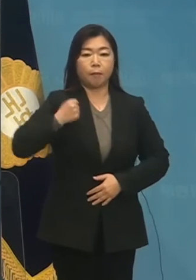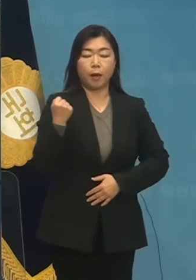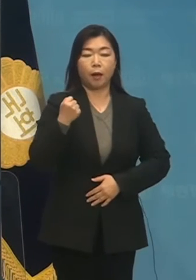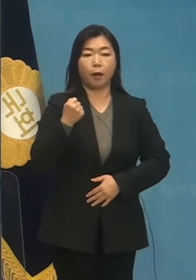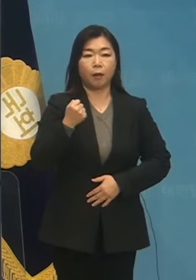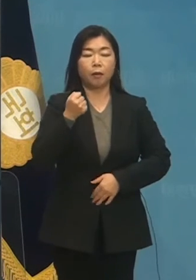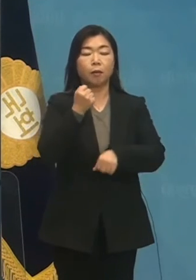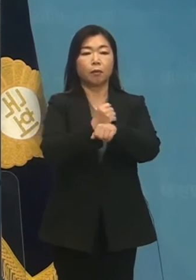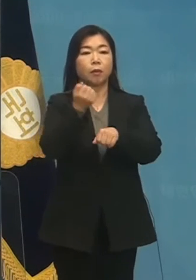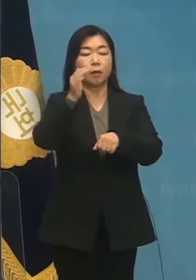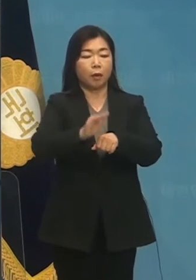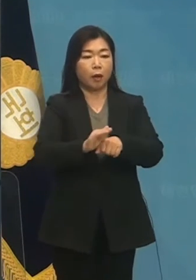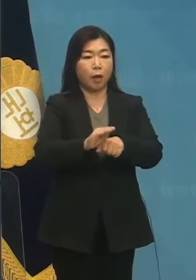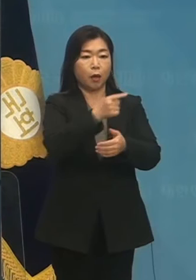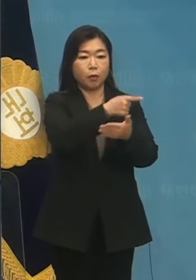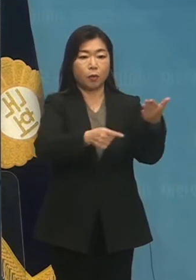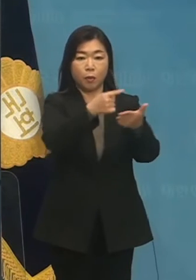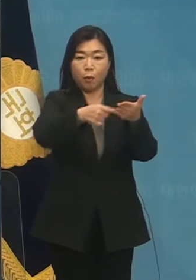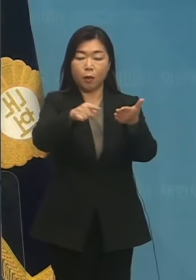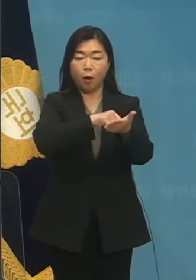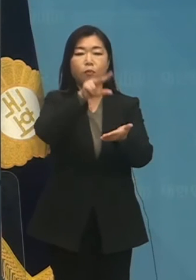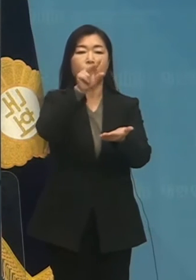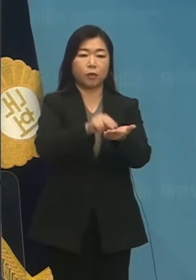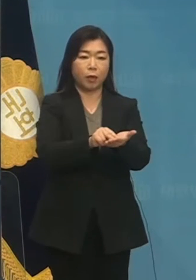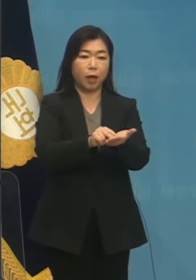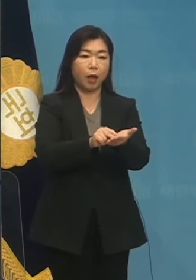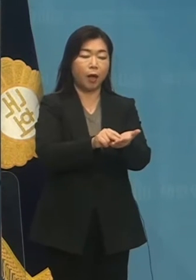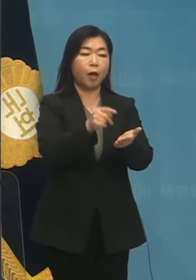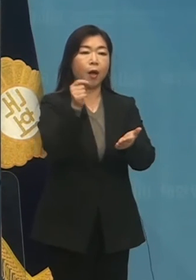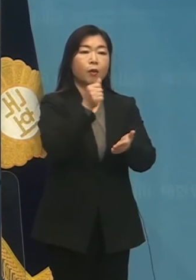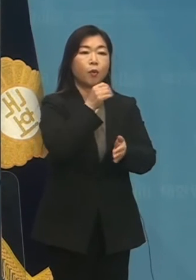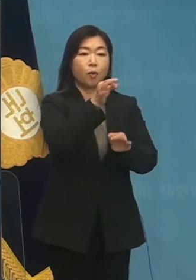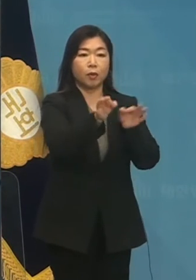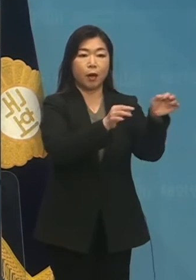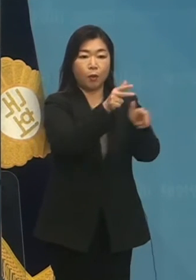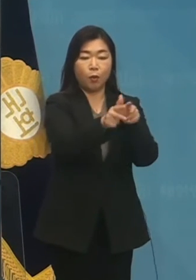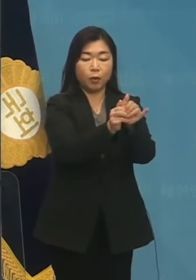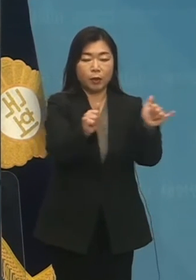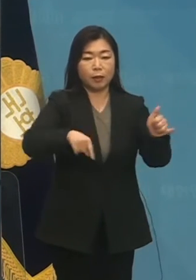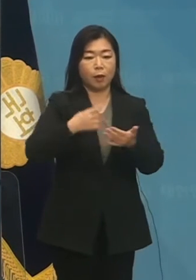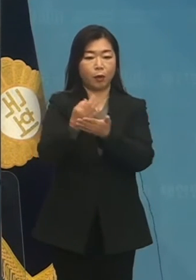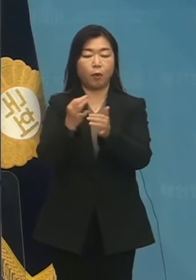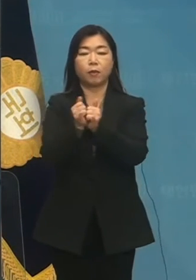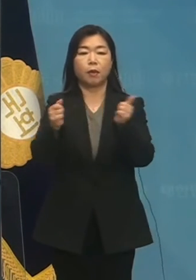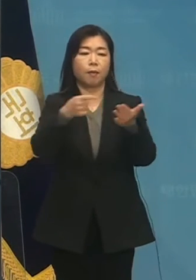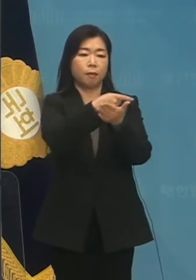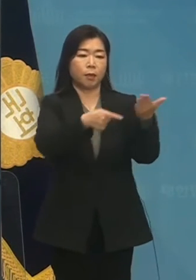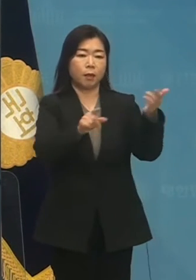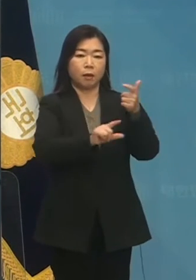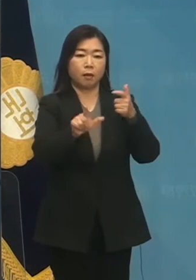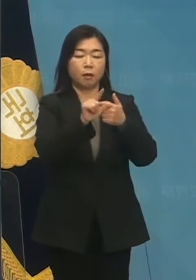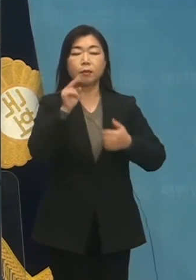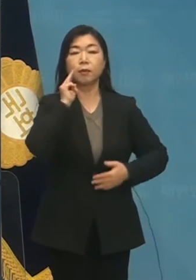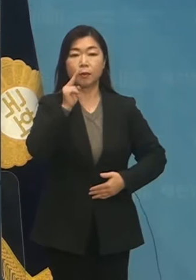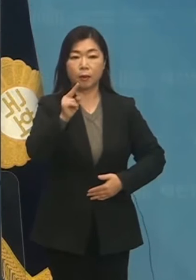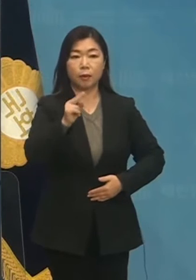이행하고도 제대로 된 손실보상을 받지 못한 소상공인과 자영업자의 피해가 극심한